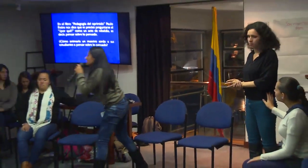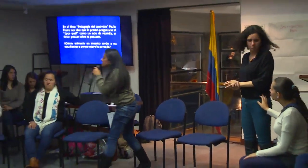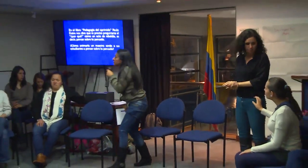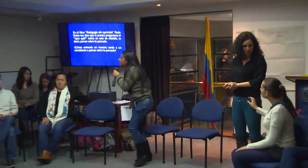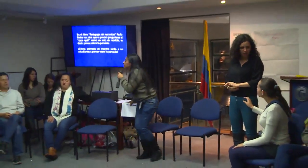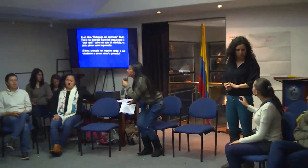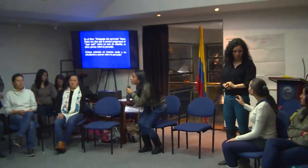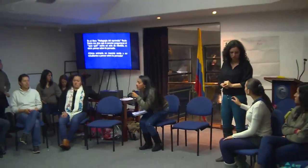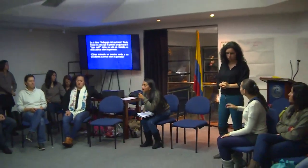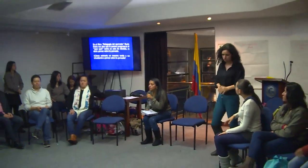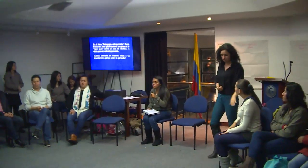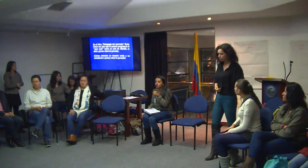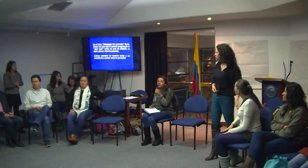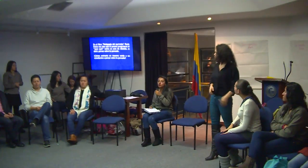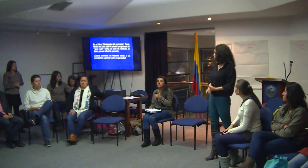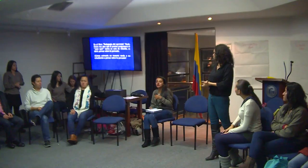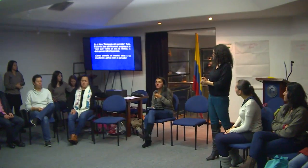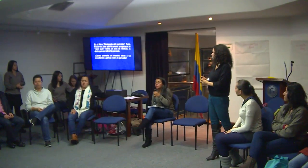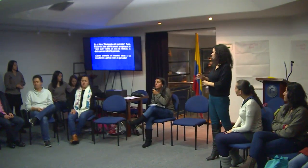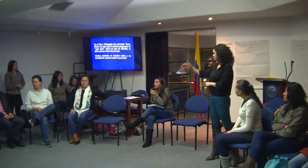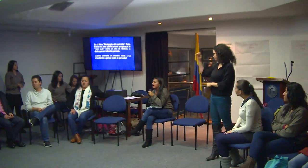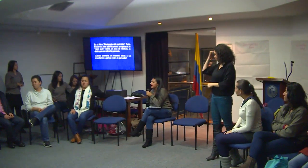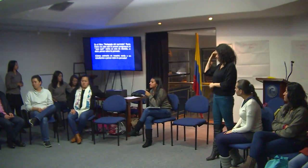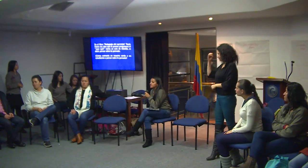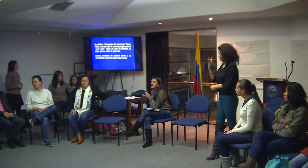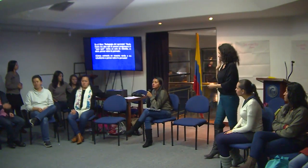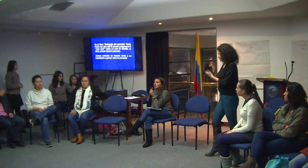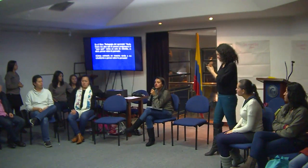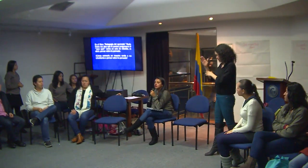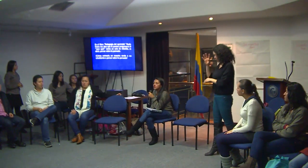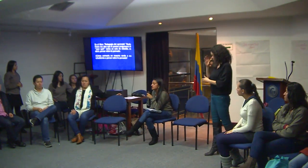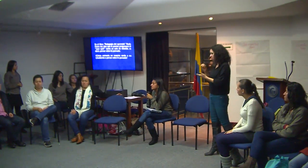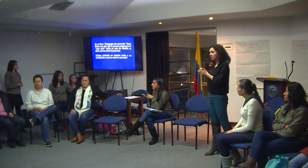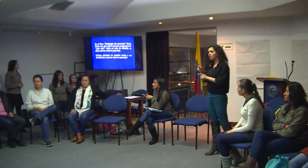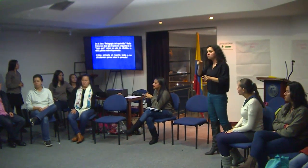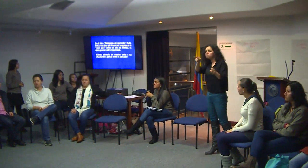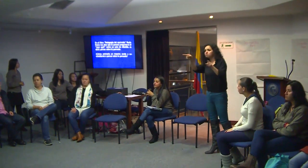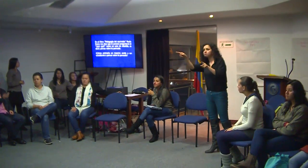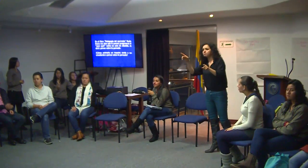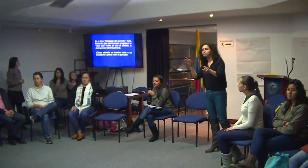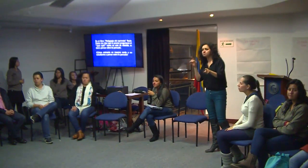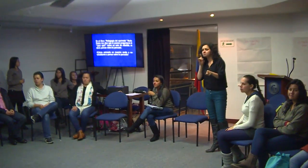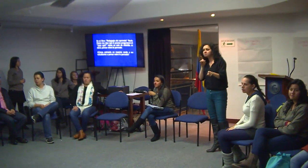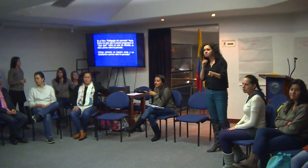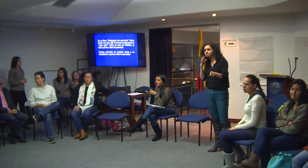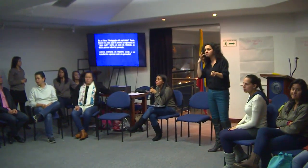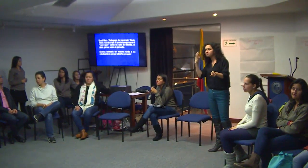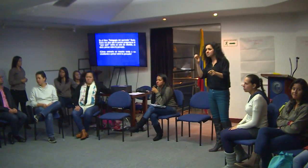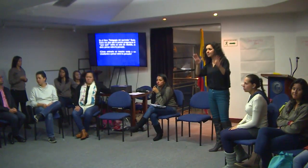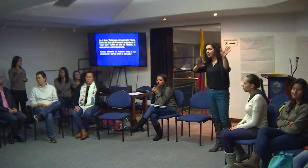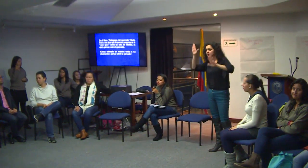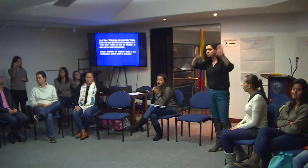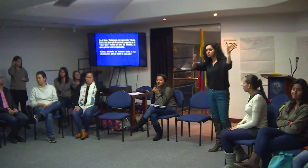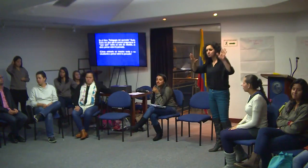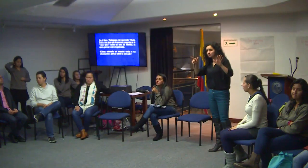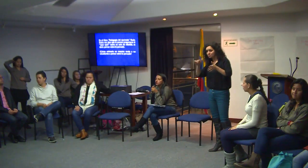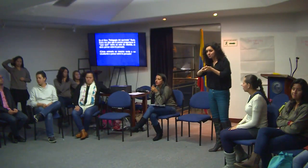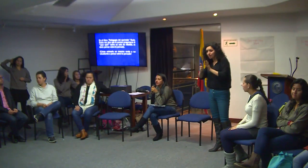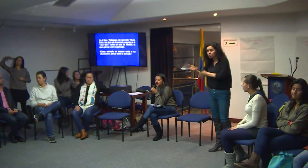Muchas gracias, profe Omar, por sus aportes. ¿Quién más quiere participar? Recuerden que esto es